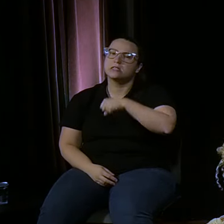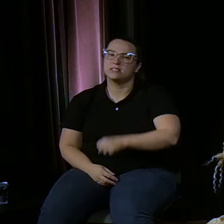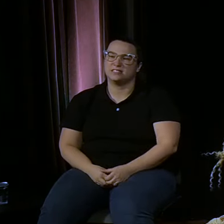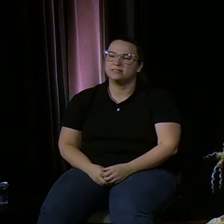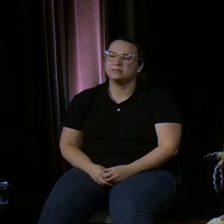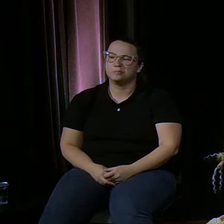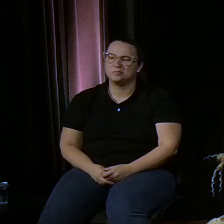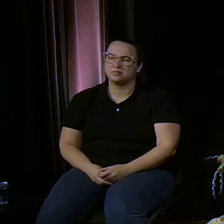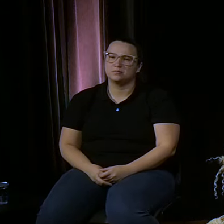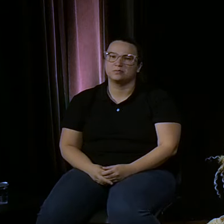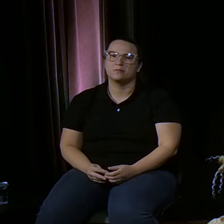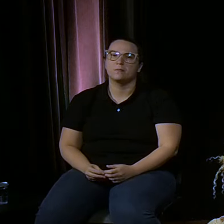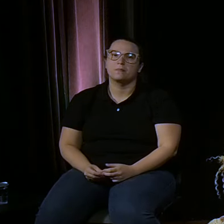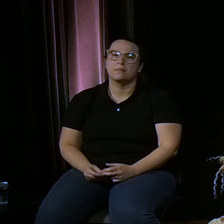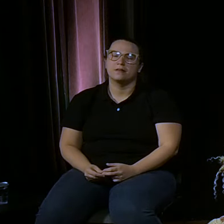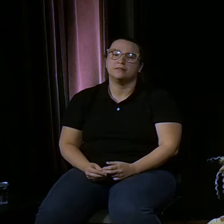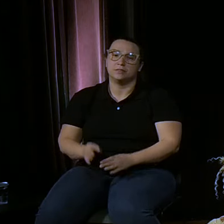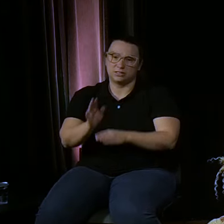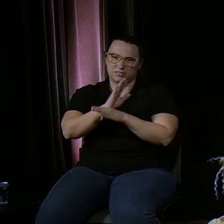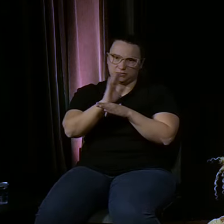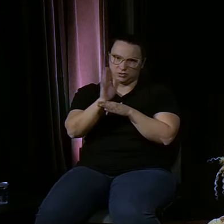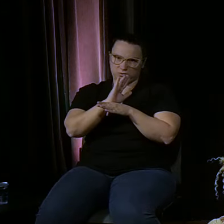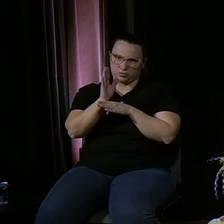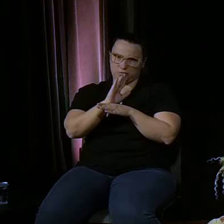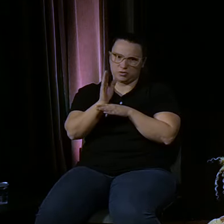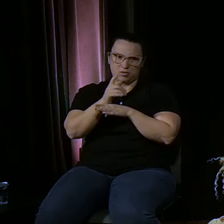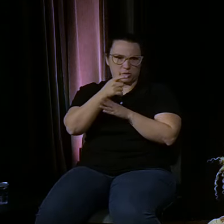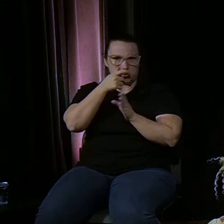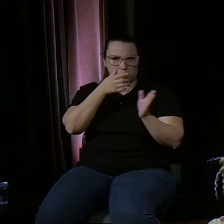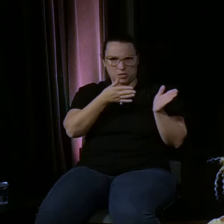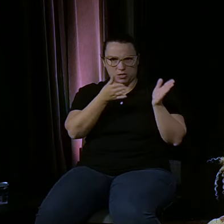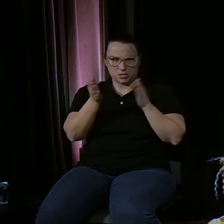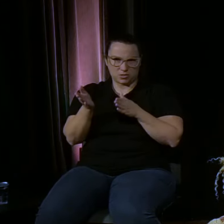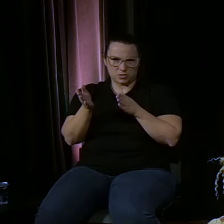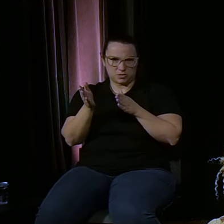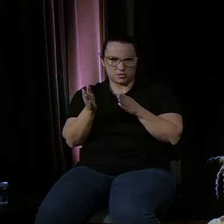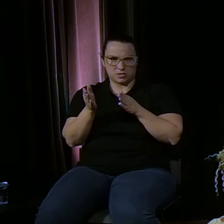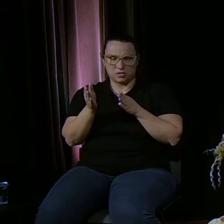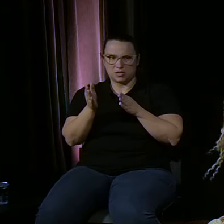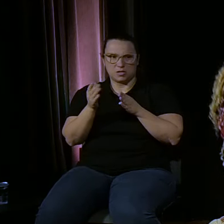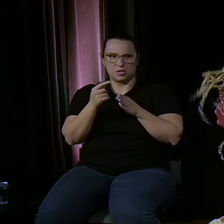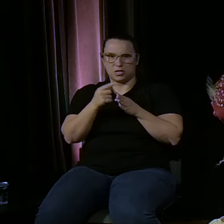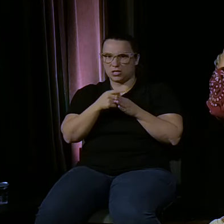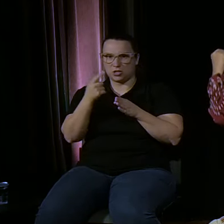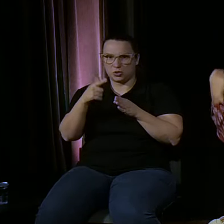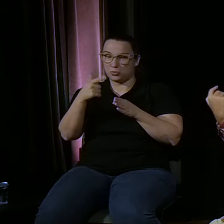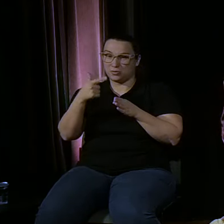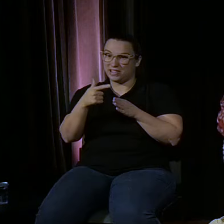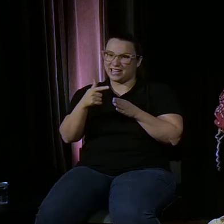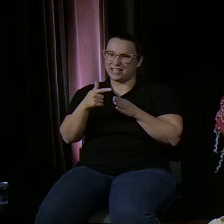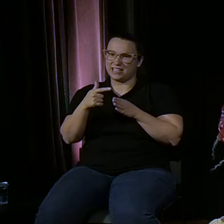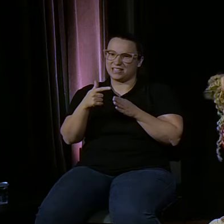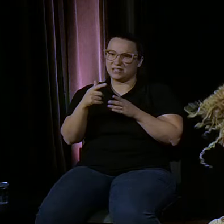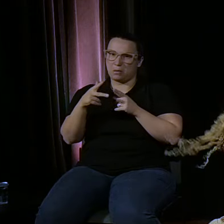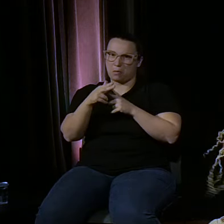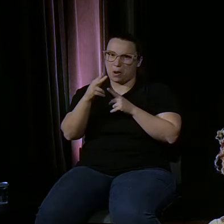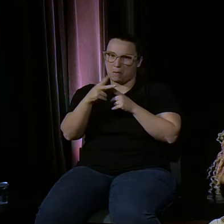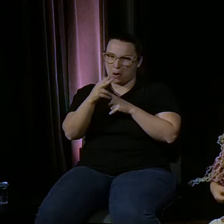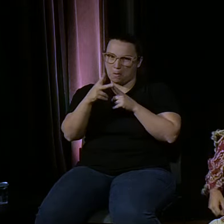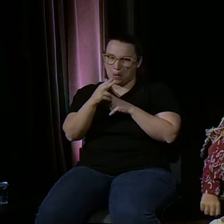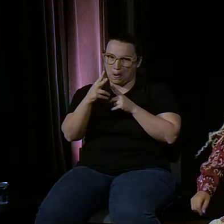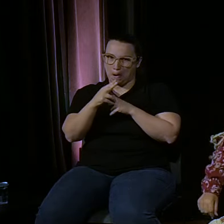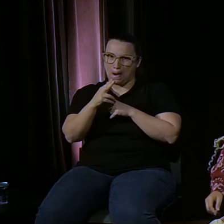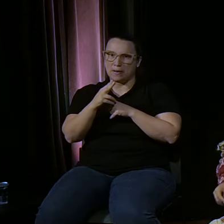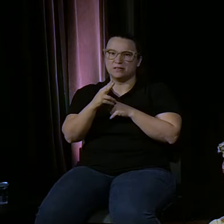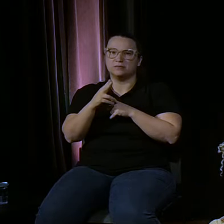aí, essa versão dele do filme, que não é a versão que a gente assiste, porque não é uma versão que existe, né? Foi totalmente picotada.